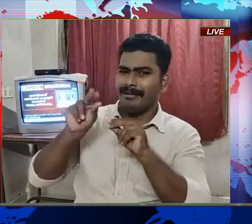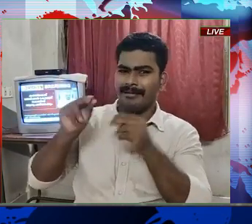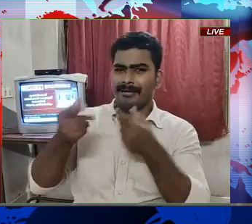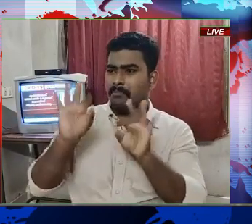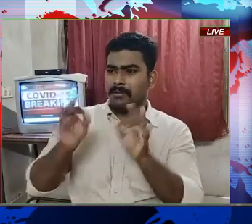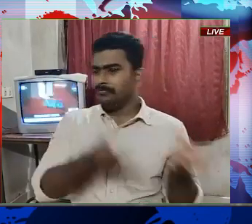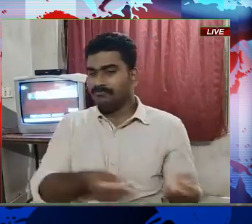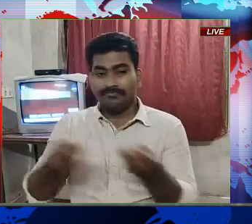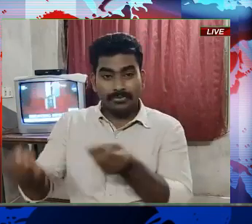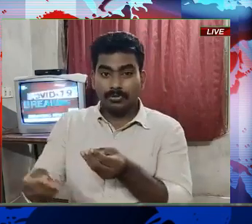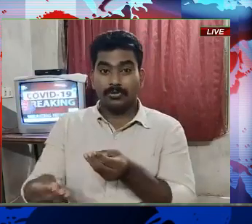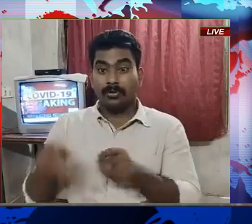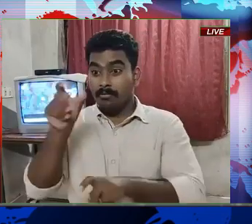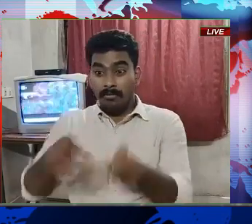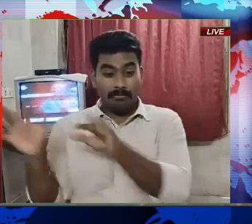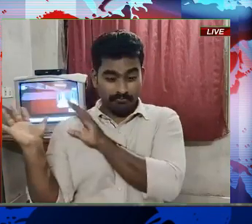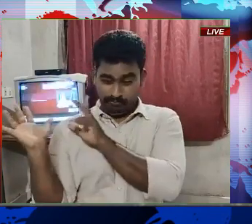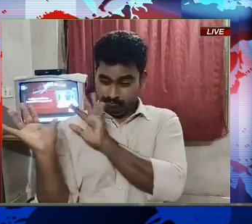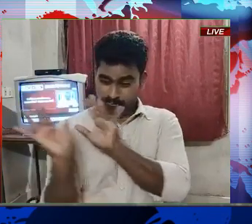ഇത്തരം വിളകൾ നശിച്ചു പോകാതെ